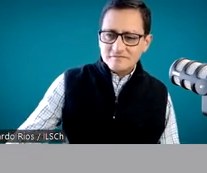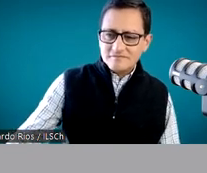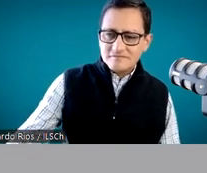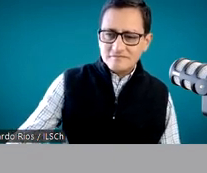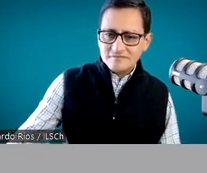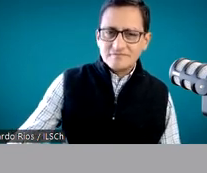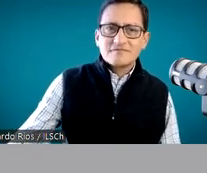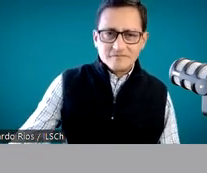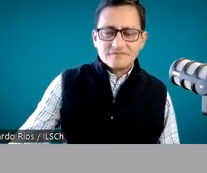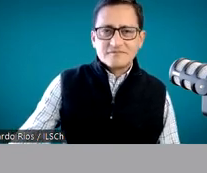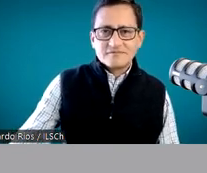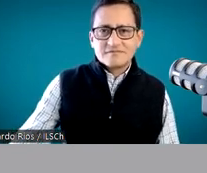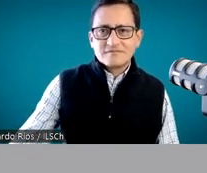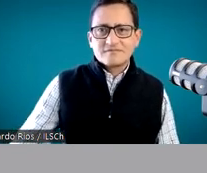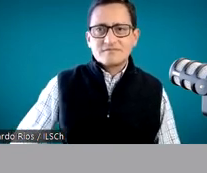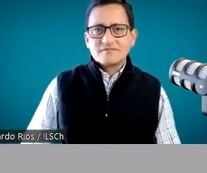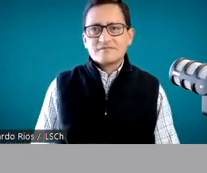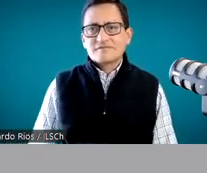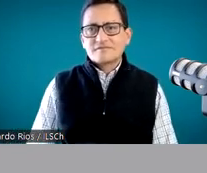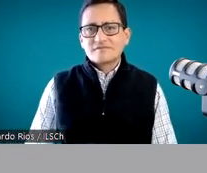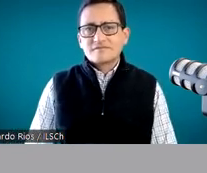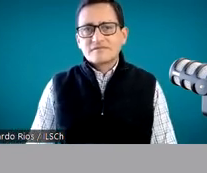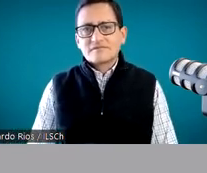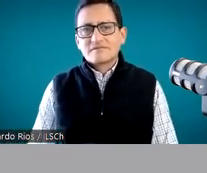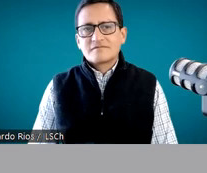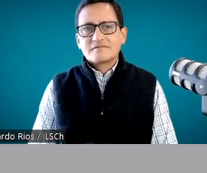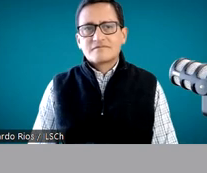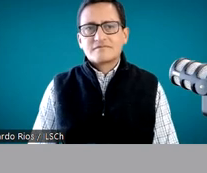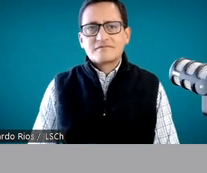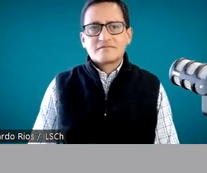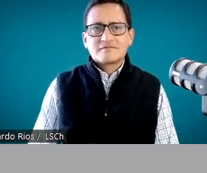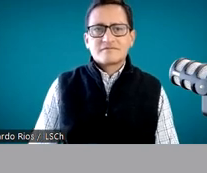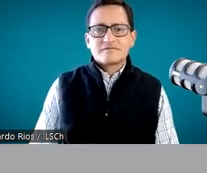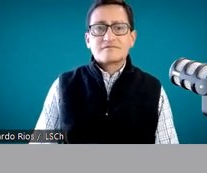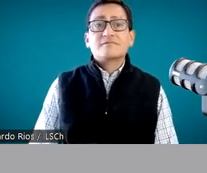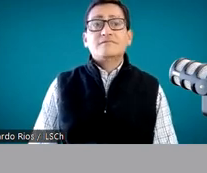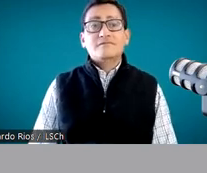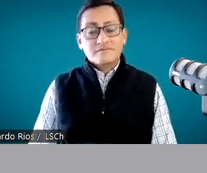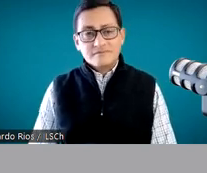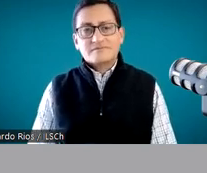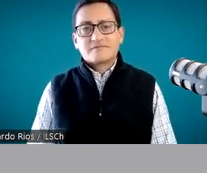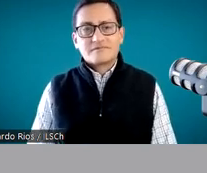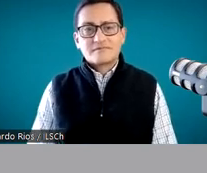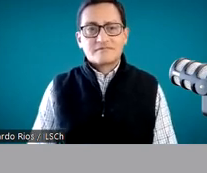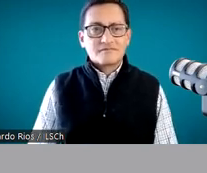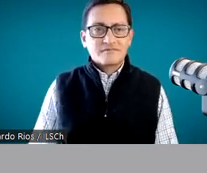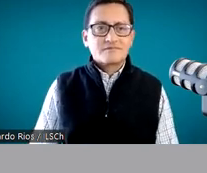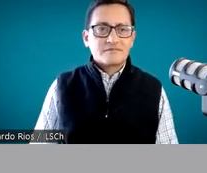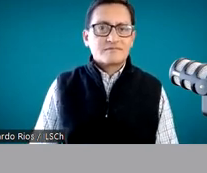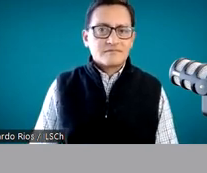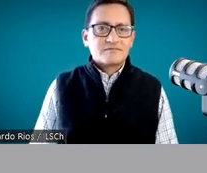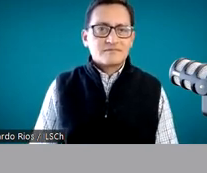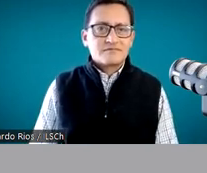encontrar trabajo. Y mi problema es que yo tengo hipoacusia. Entonces eso me ha